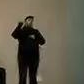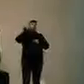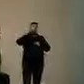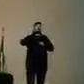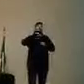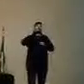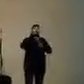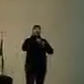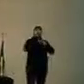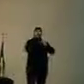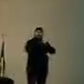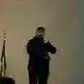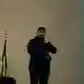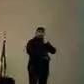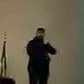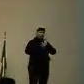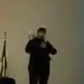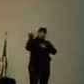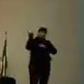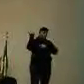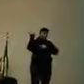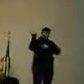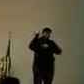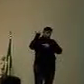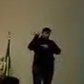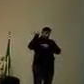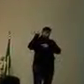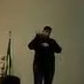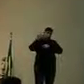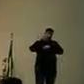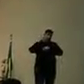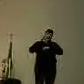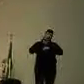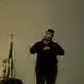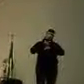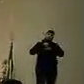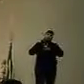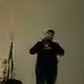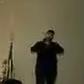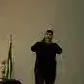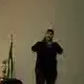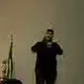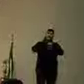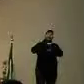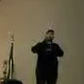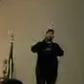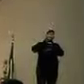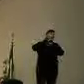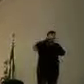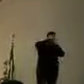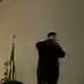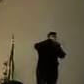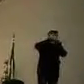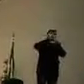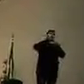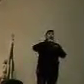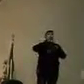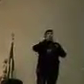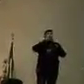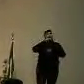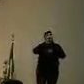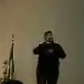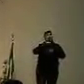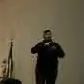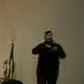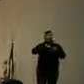Ouvidoria Itinerante, estão aqui hoje presentes o dia todo, várias ouvidorias, da SEMA, CAESB, das administrações do